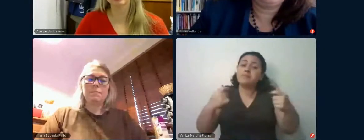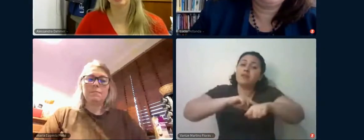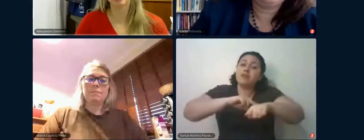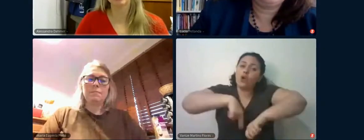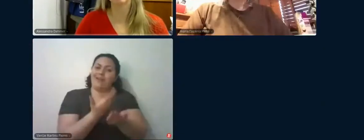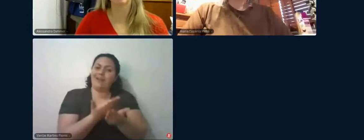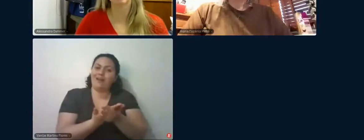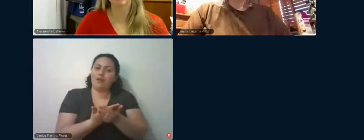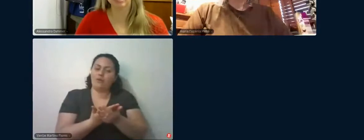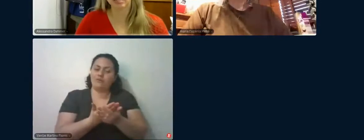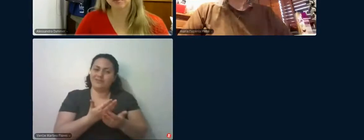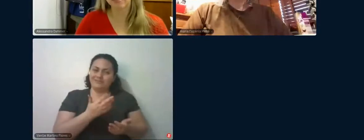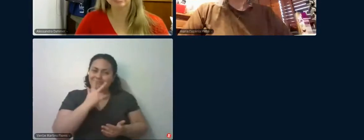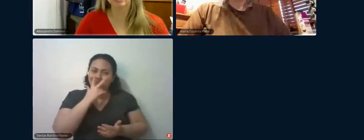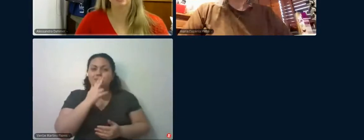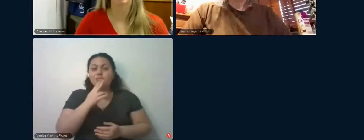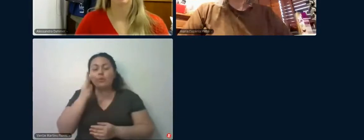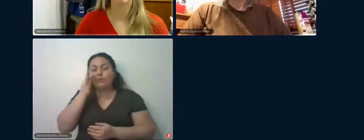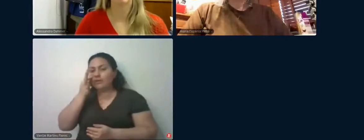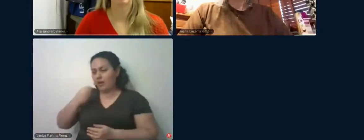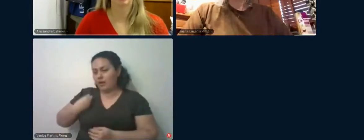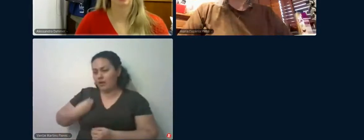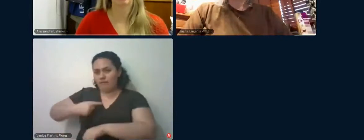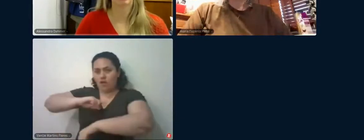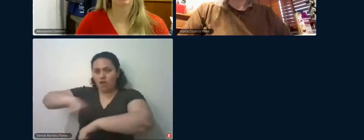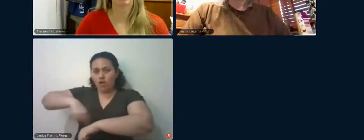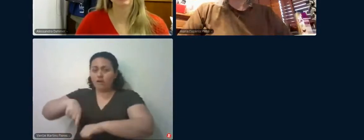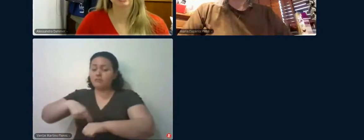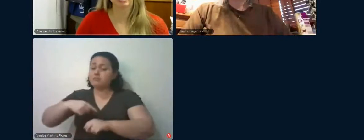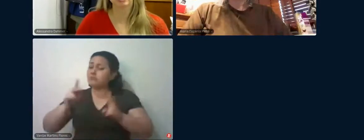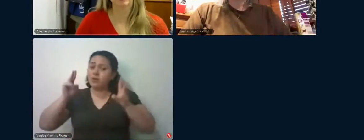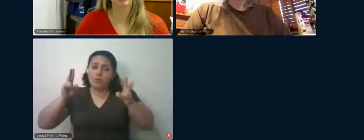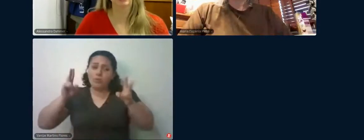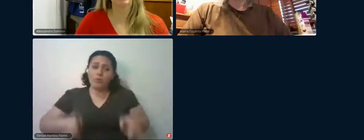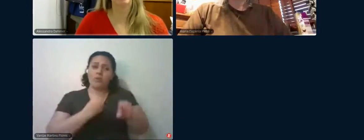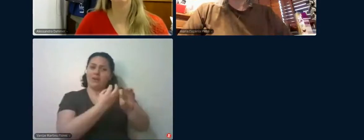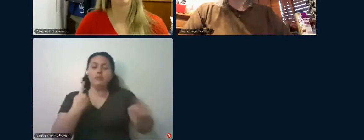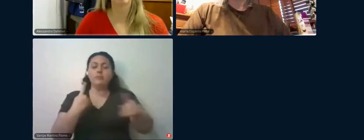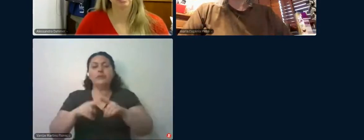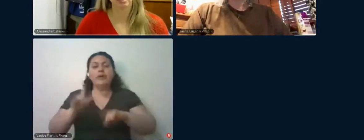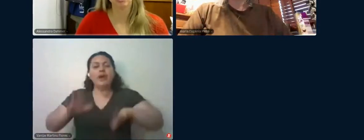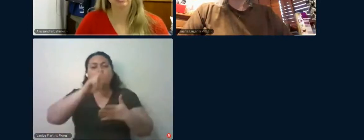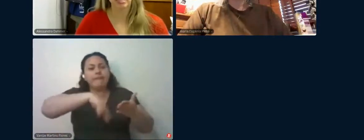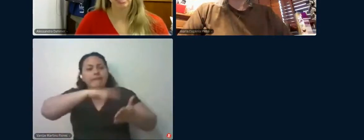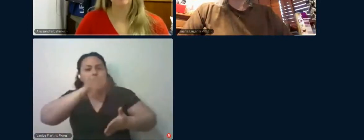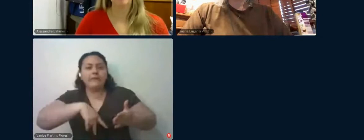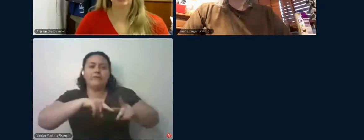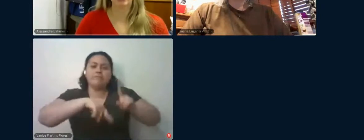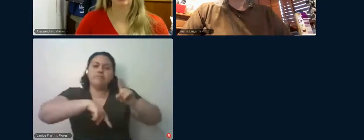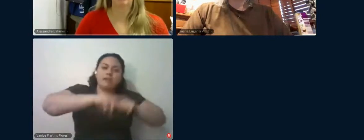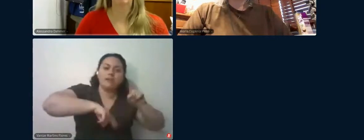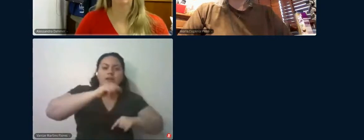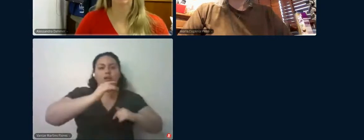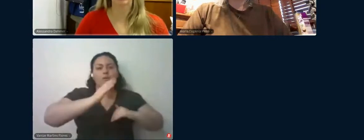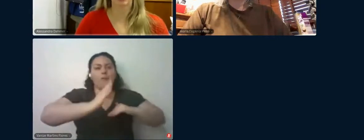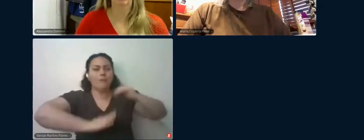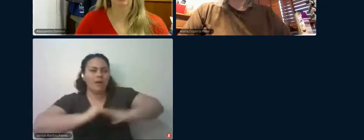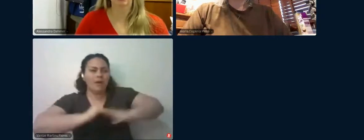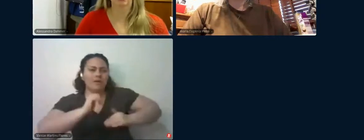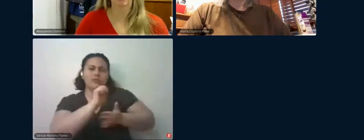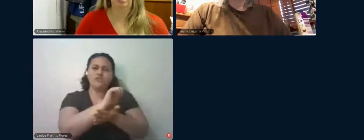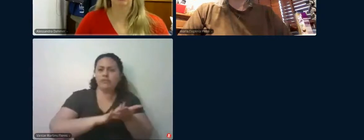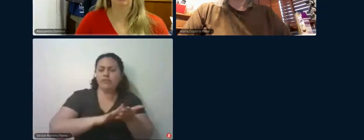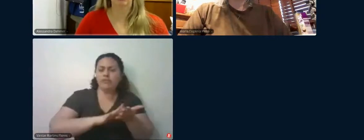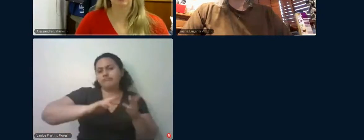universidade. Ele tem atividades para fazer, materiais para ler, enfim, uma série de coisas. Em paralelo a isso, a gente tem